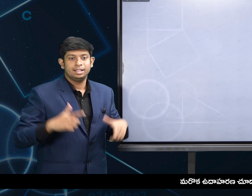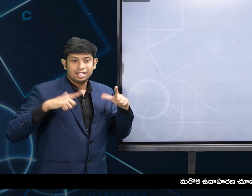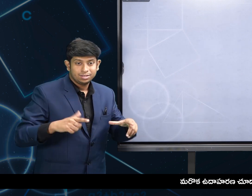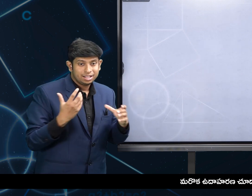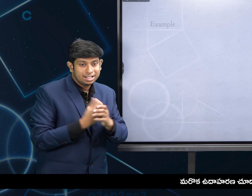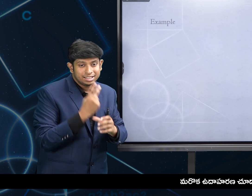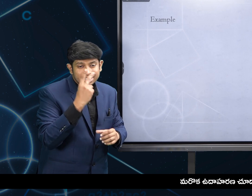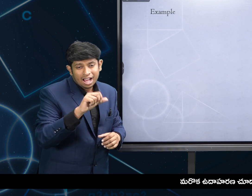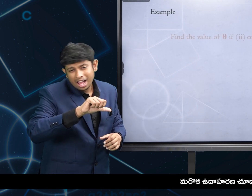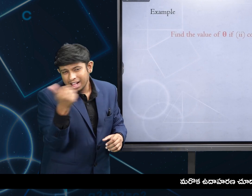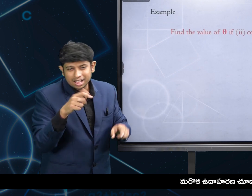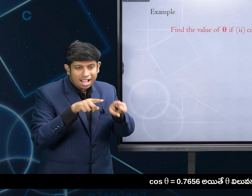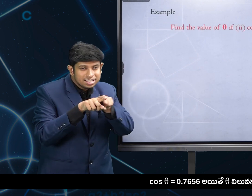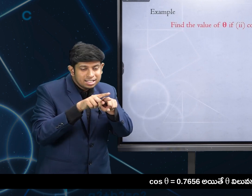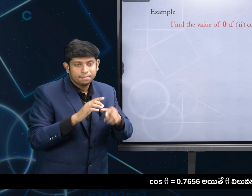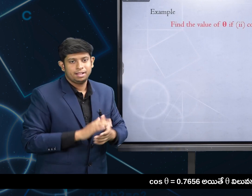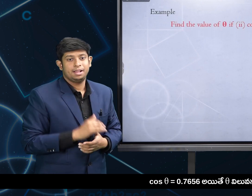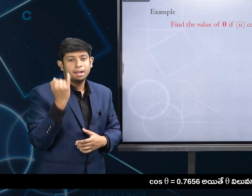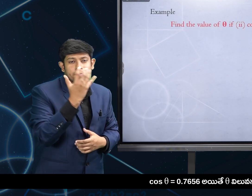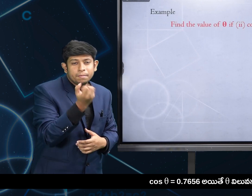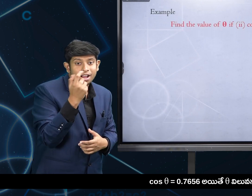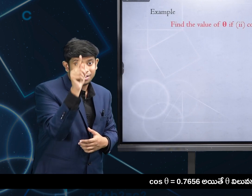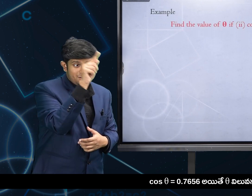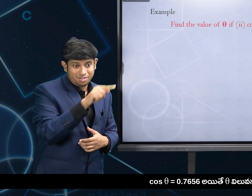మరొక ఉదాహరణ చూద్దాం. కాస్ తీటా